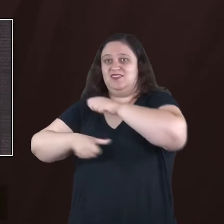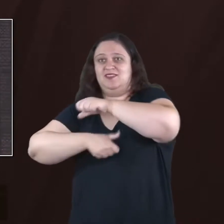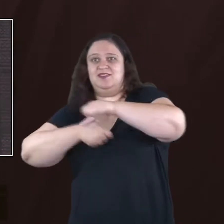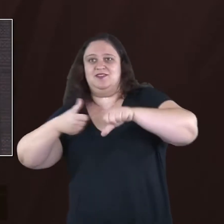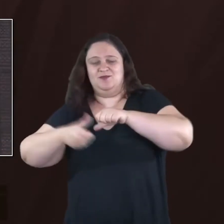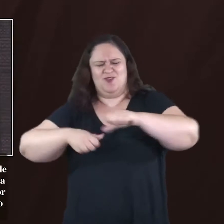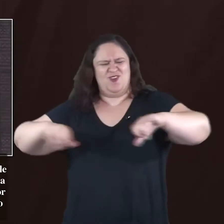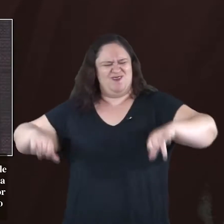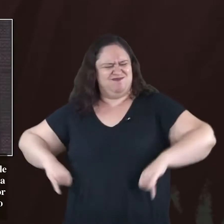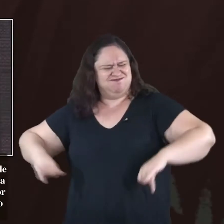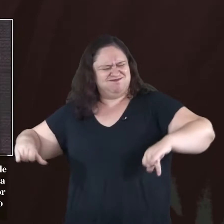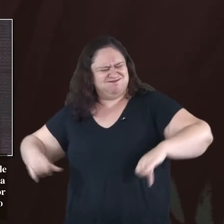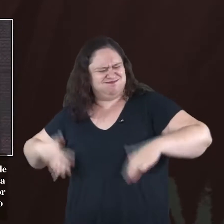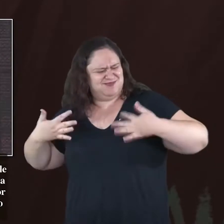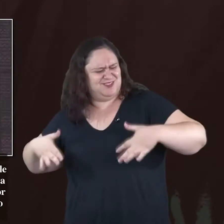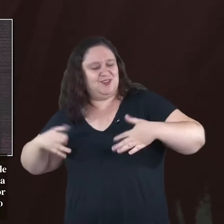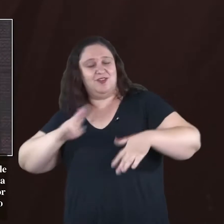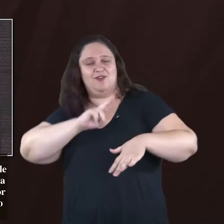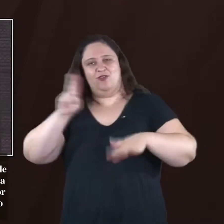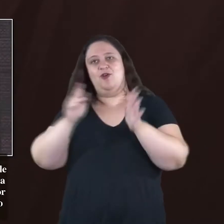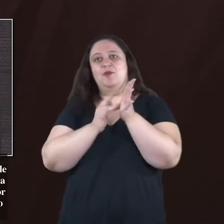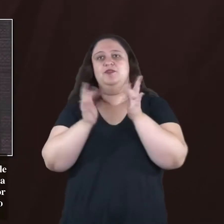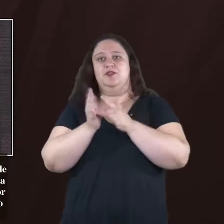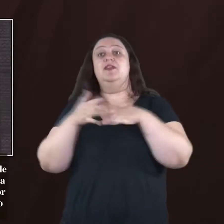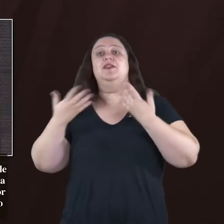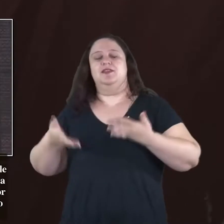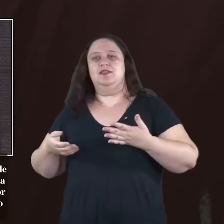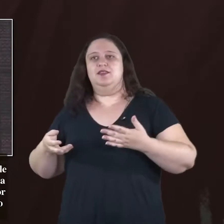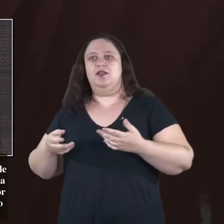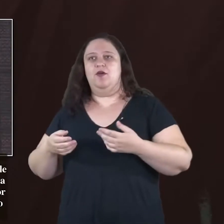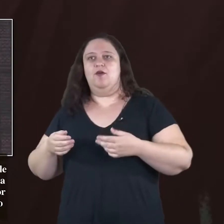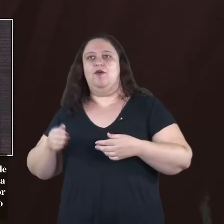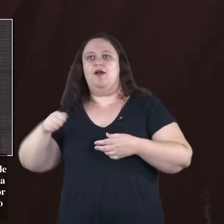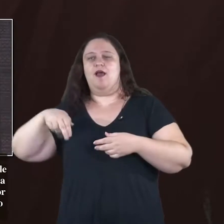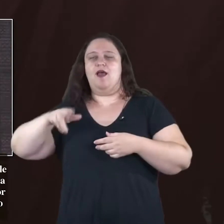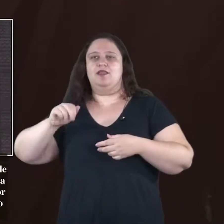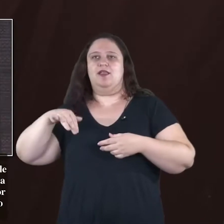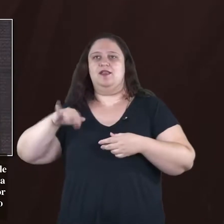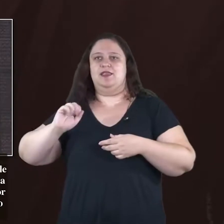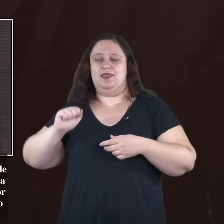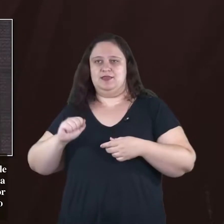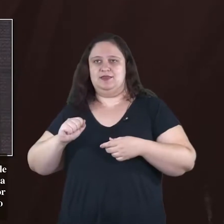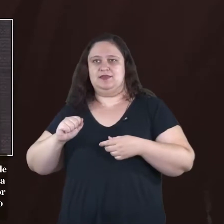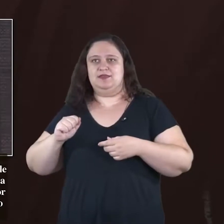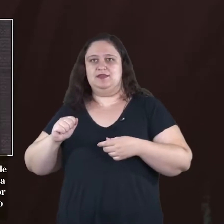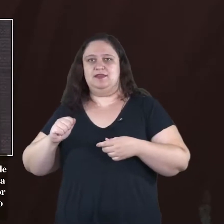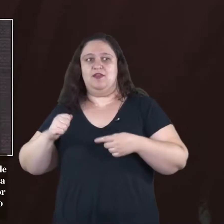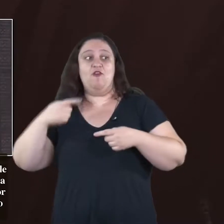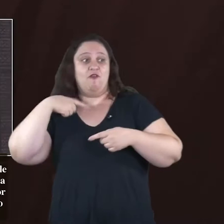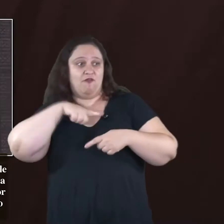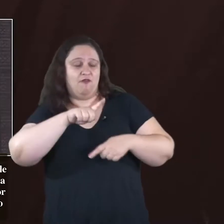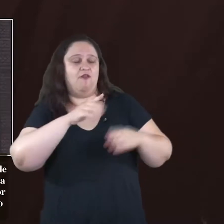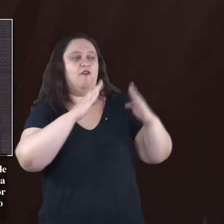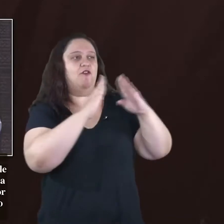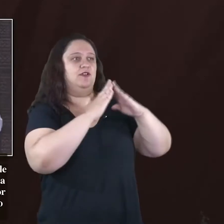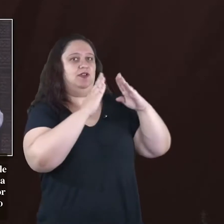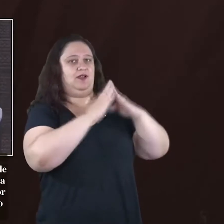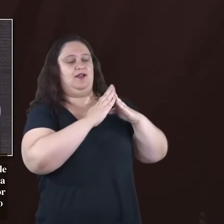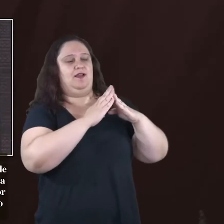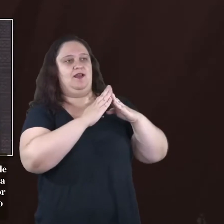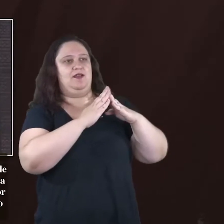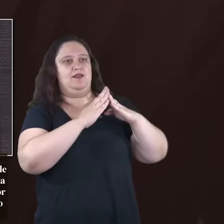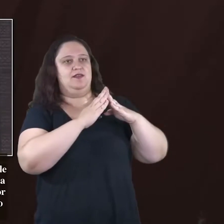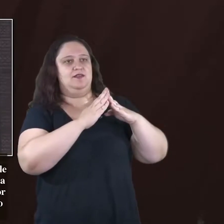Então Ananias foi, entrando na casa, impôs sobre ele as mãos, dizendo: Saulo, irmão, o Senhor me enviou, a saber, o